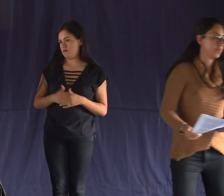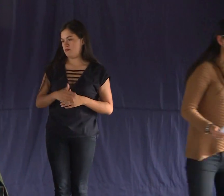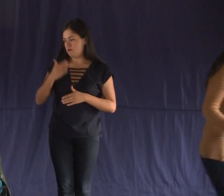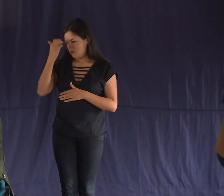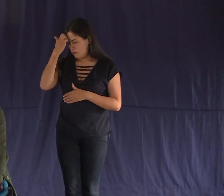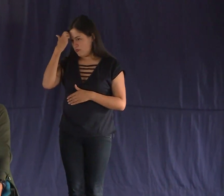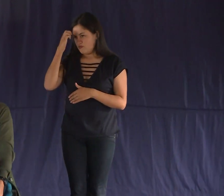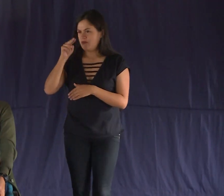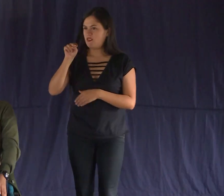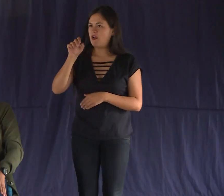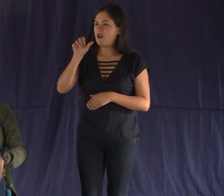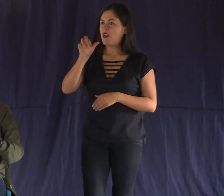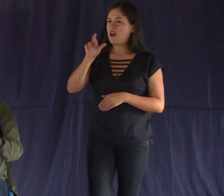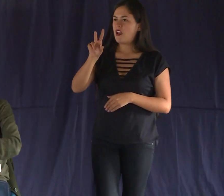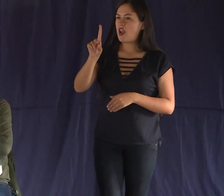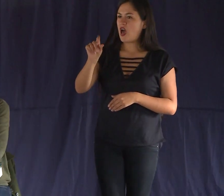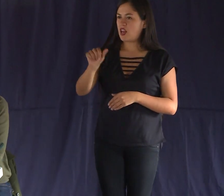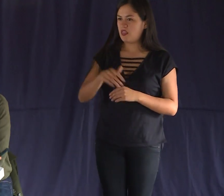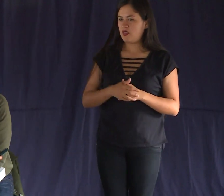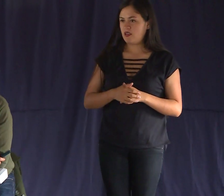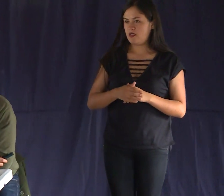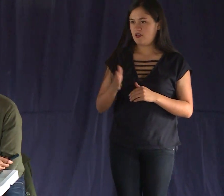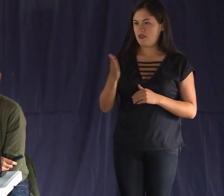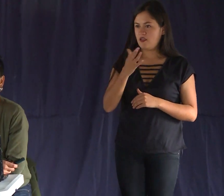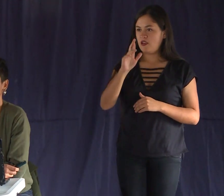Física. Gracias. Bueno, buenas tardes para todos.